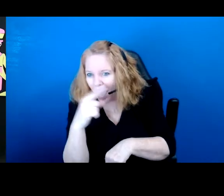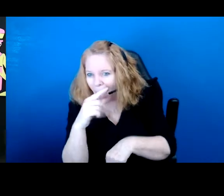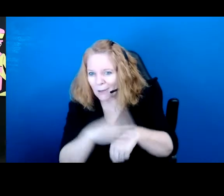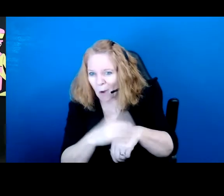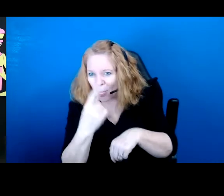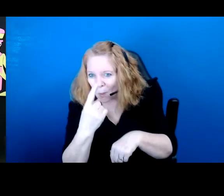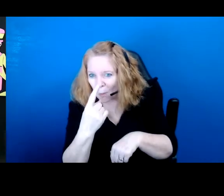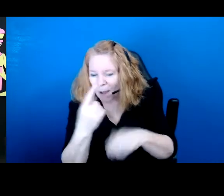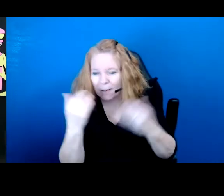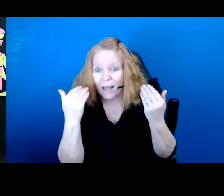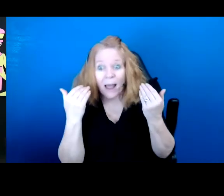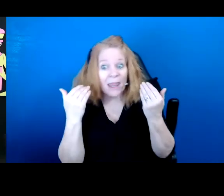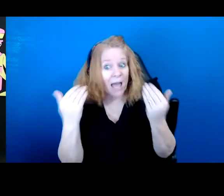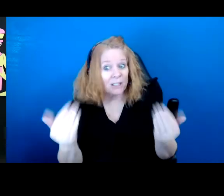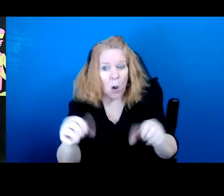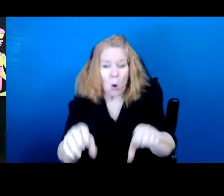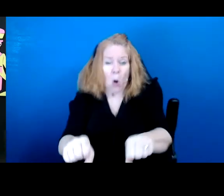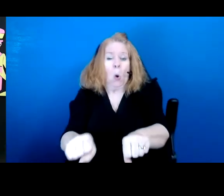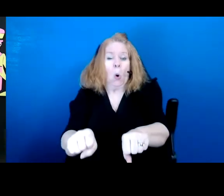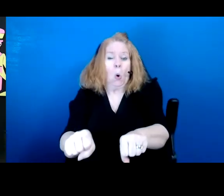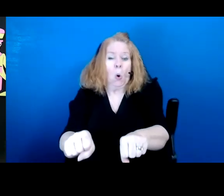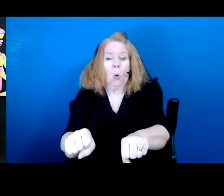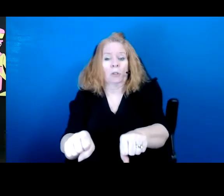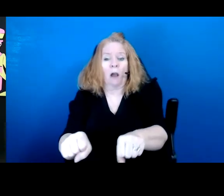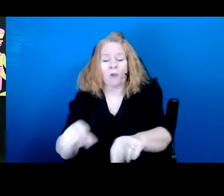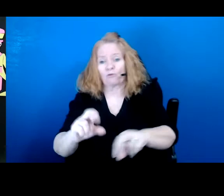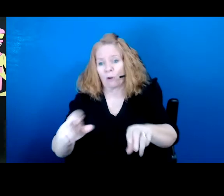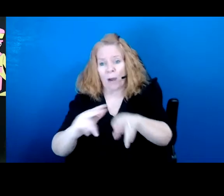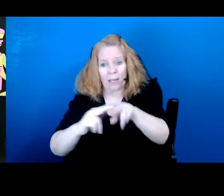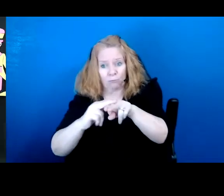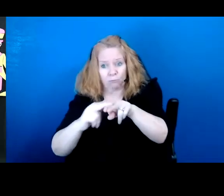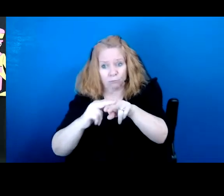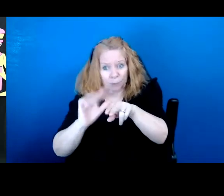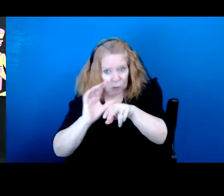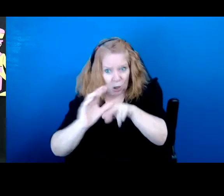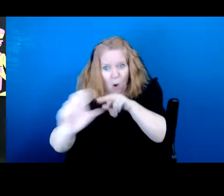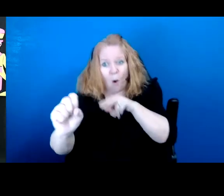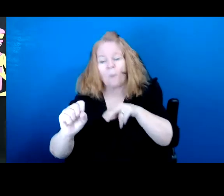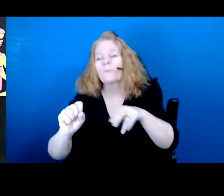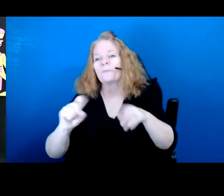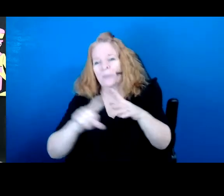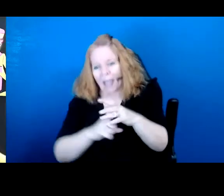y enseñaba que era la una en punto agarre de todos